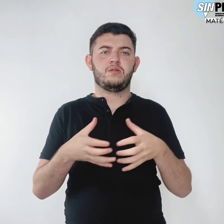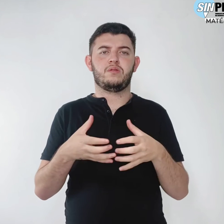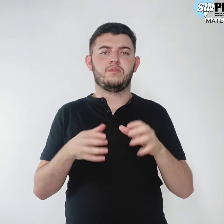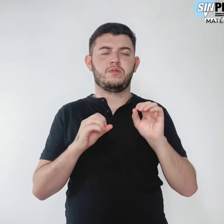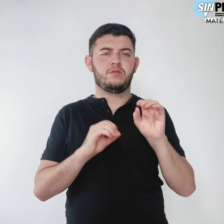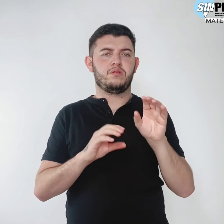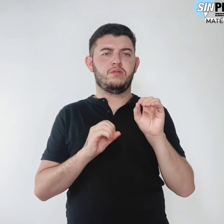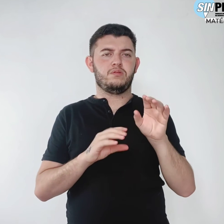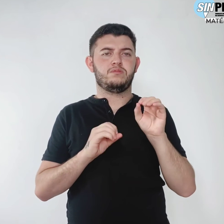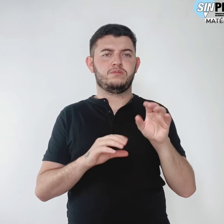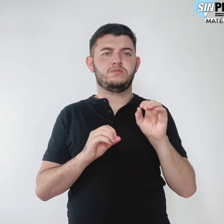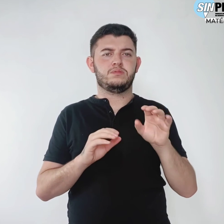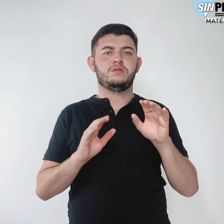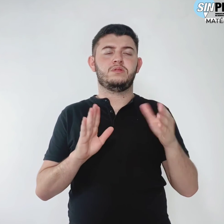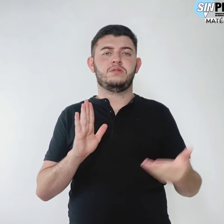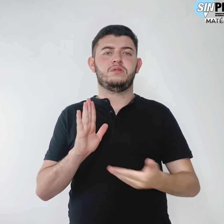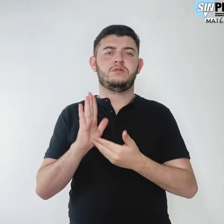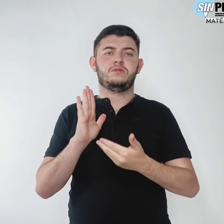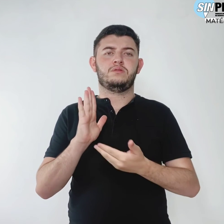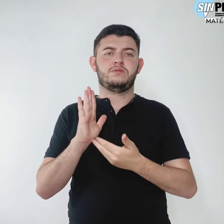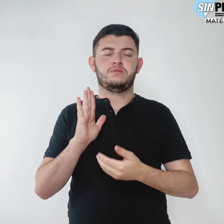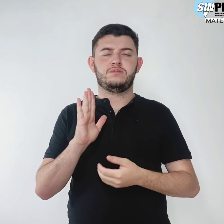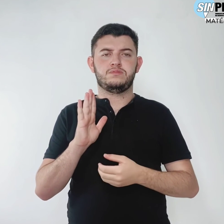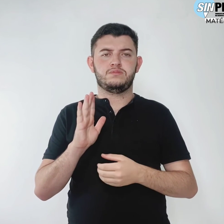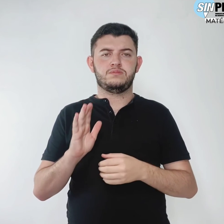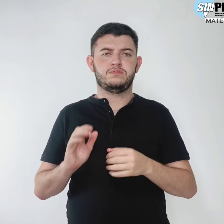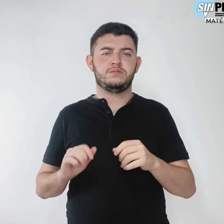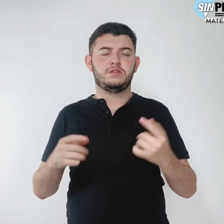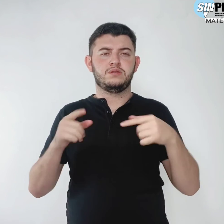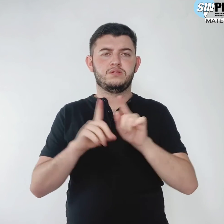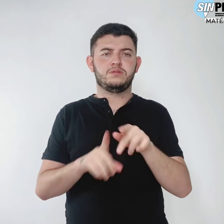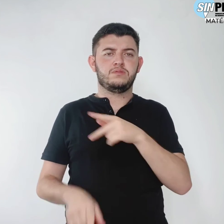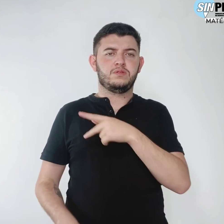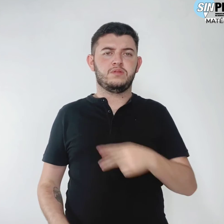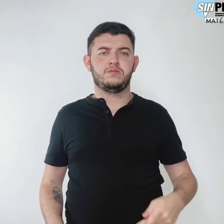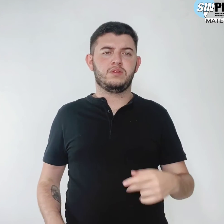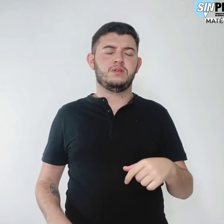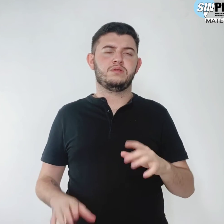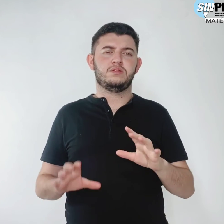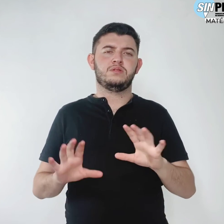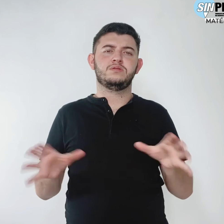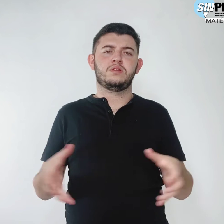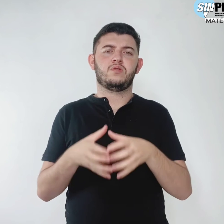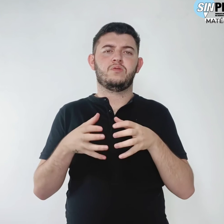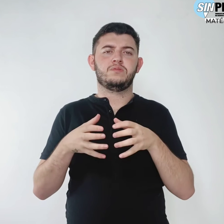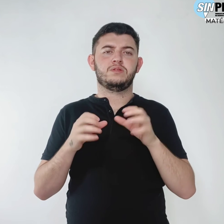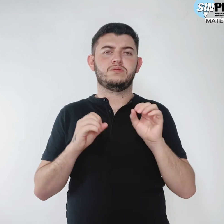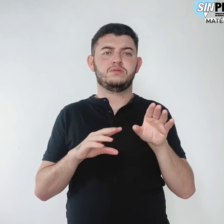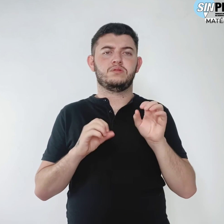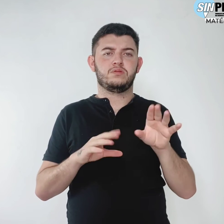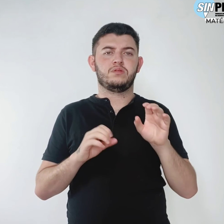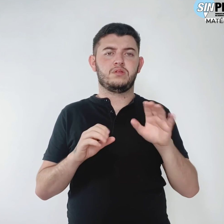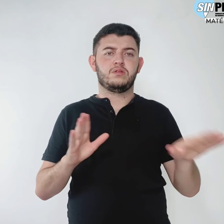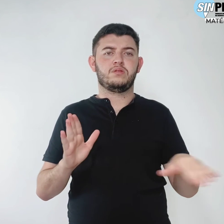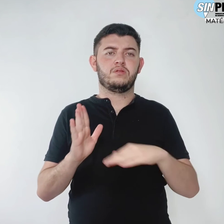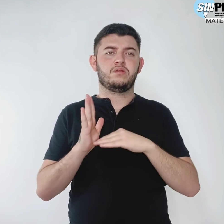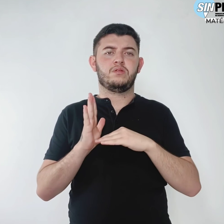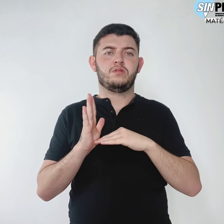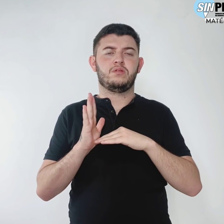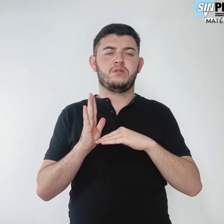Comissão de Educação da Câmara Federal e o presidente da Comissão de Educação do Senado